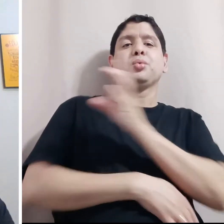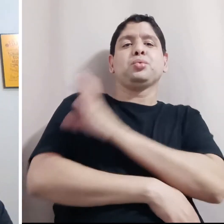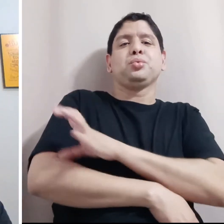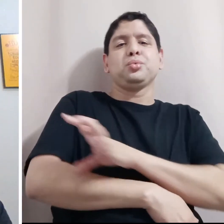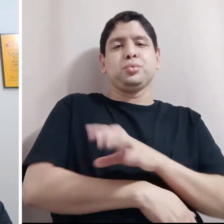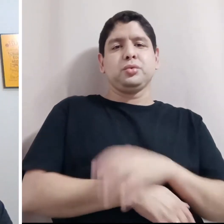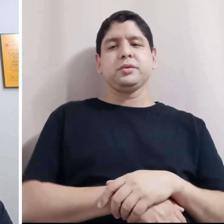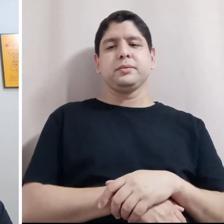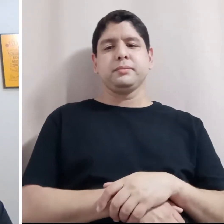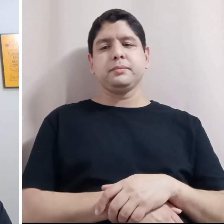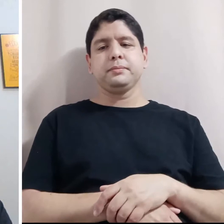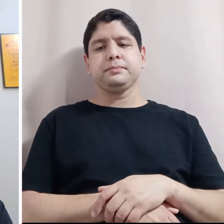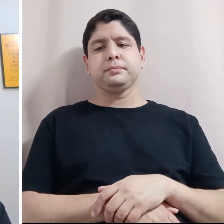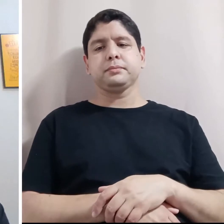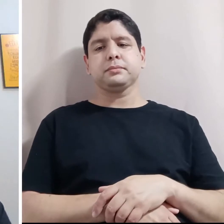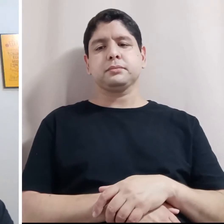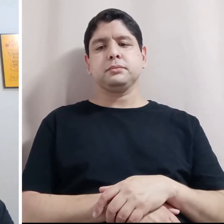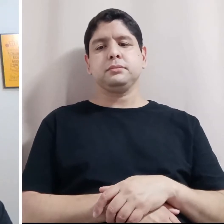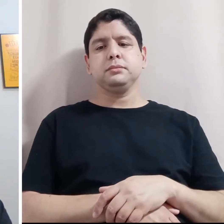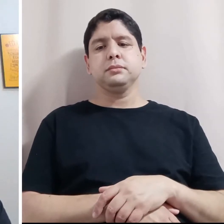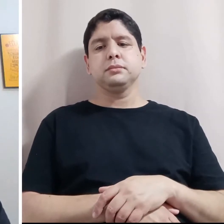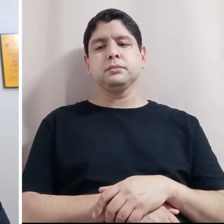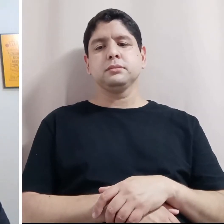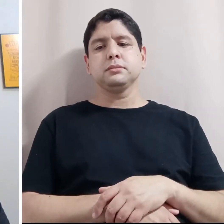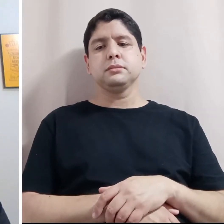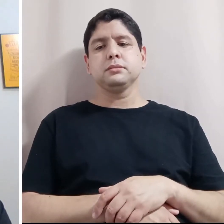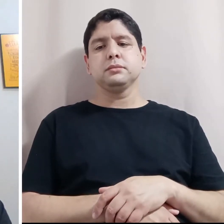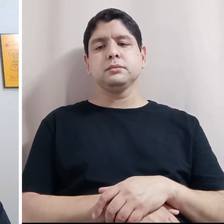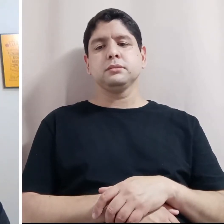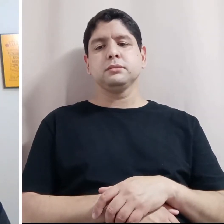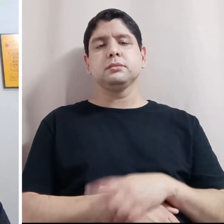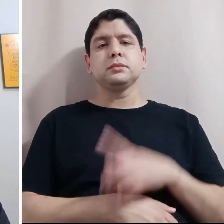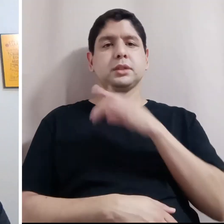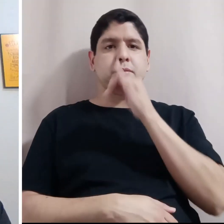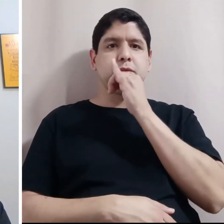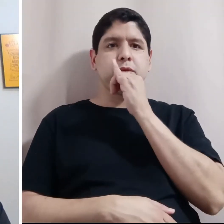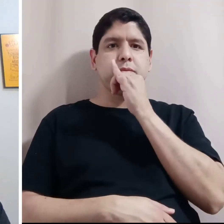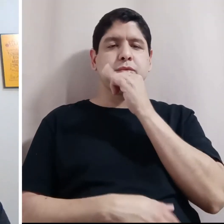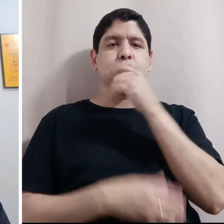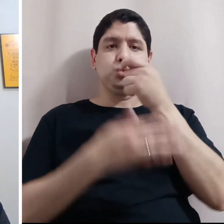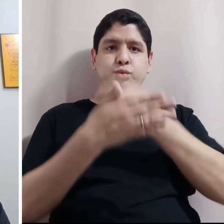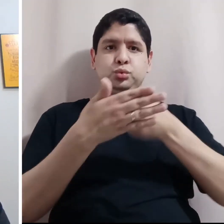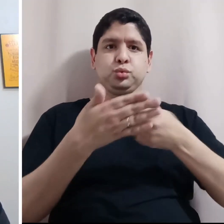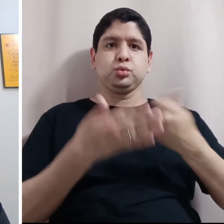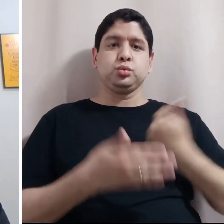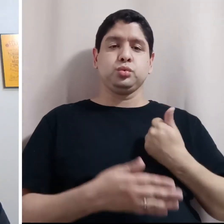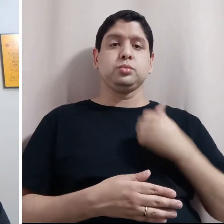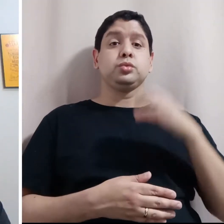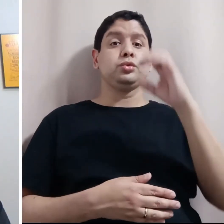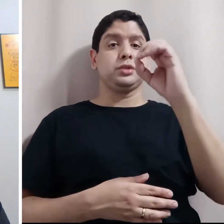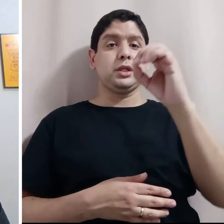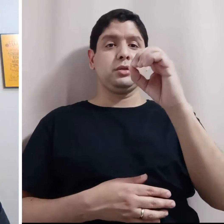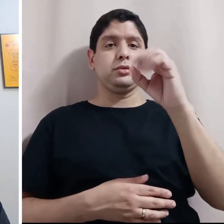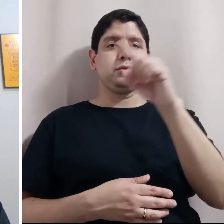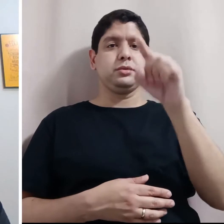estavam por conhecer, né? Como por exemplo o zero, o algarismo